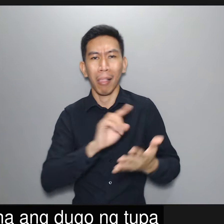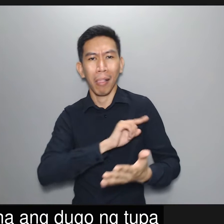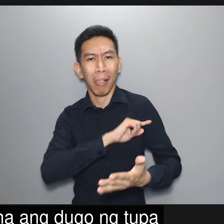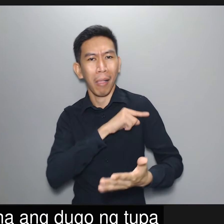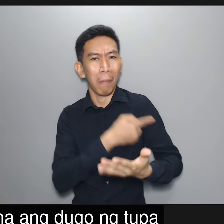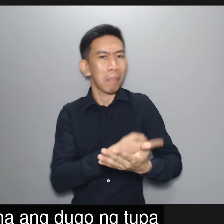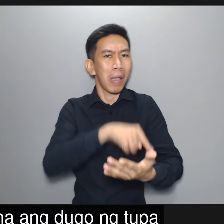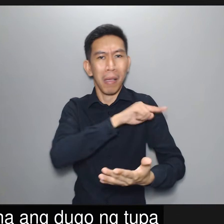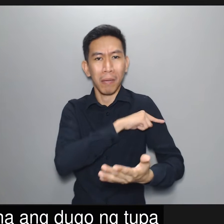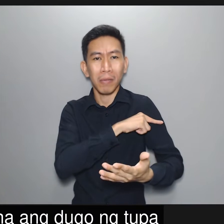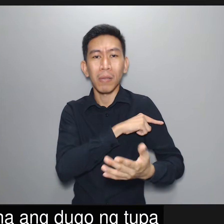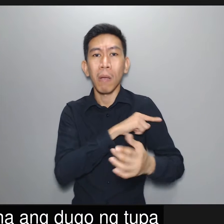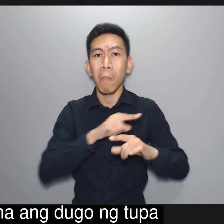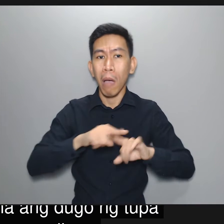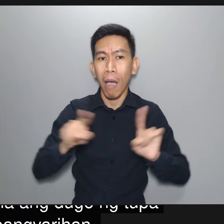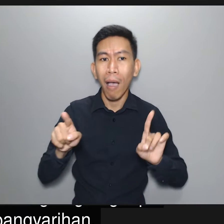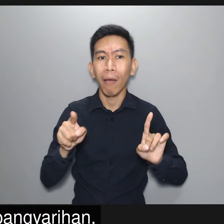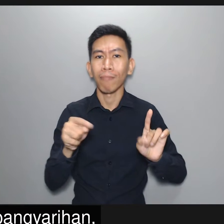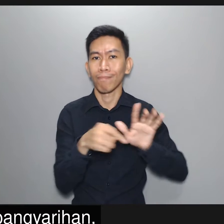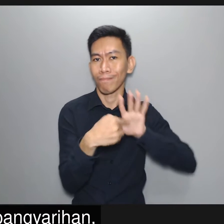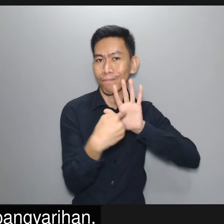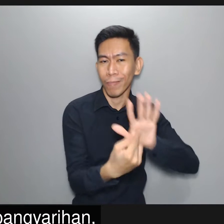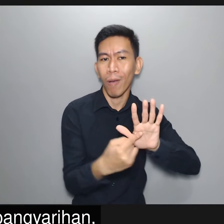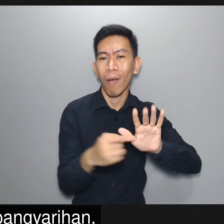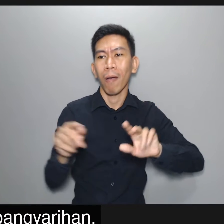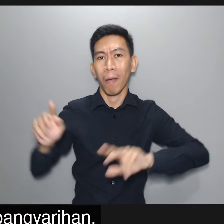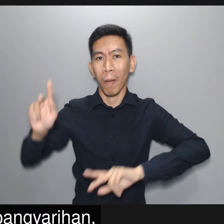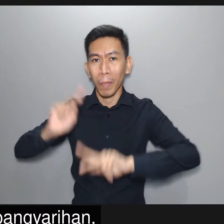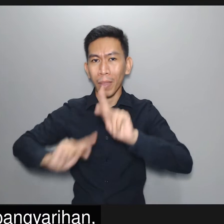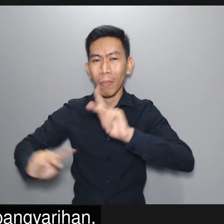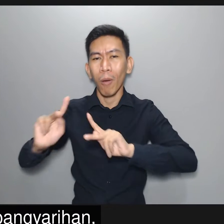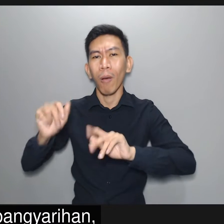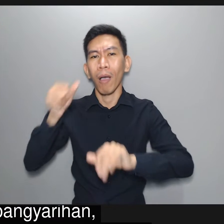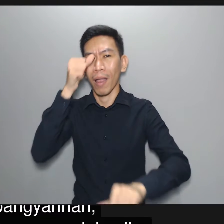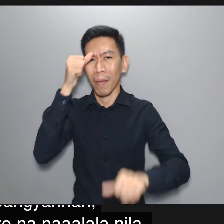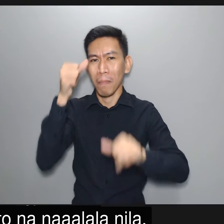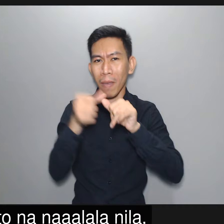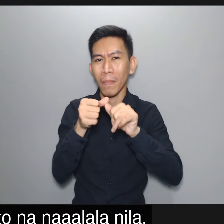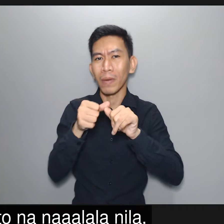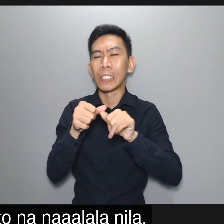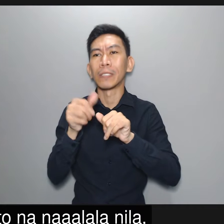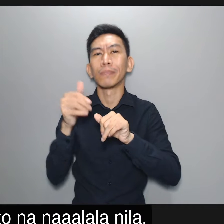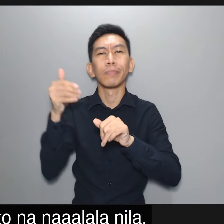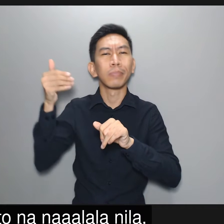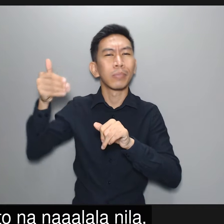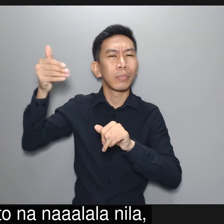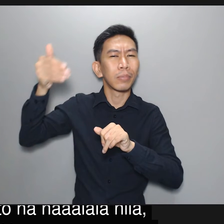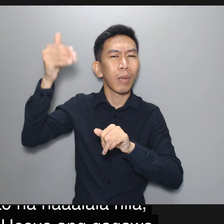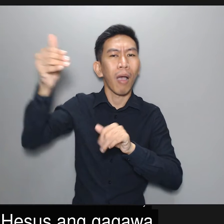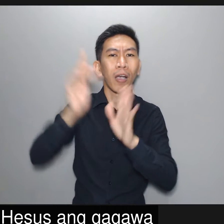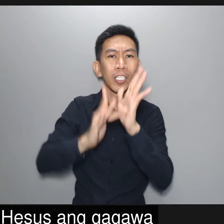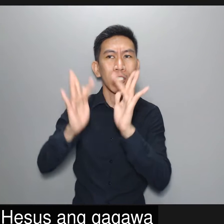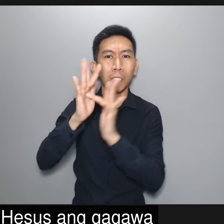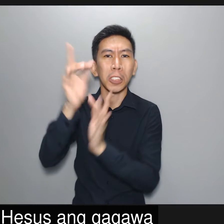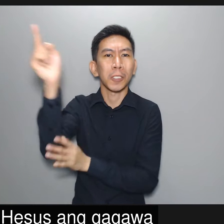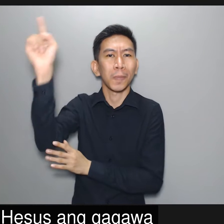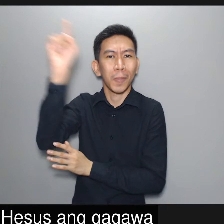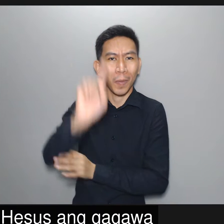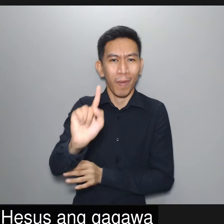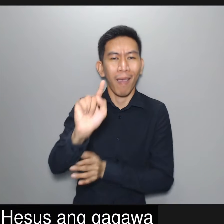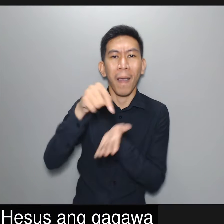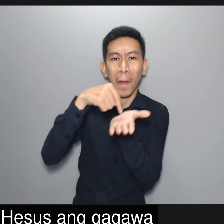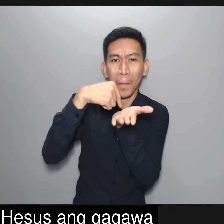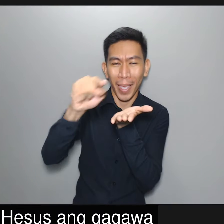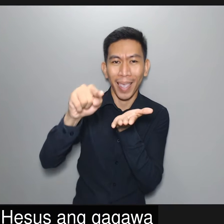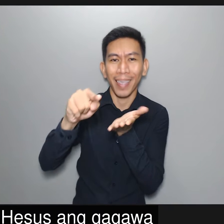ipinapakita nito na naaalala nila na balang araw ay si Jesus ang gagawa ng huling kabayaran. Ipapakita